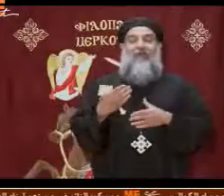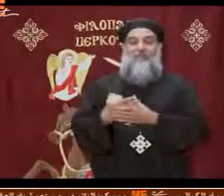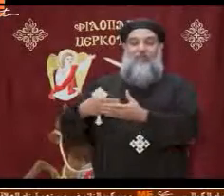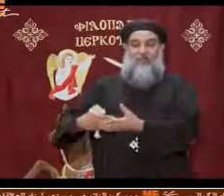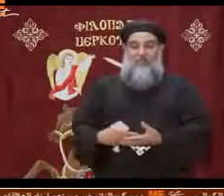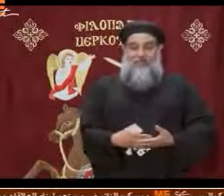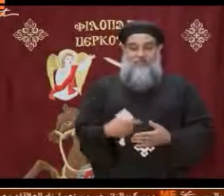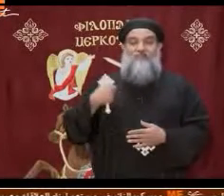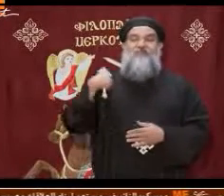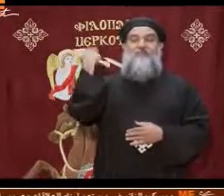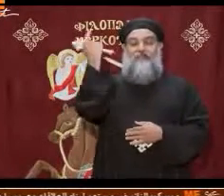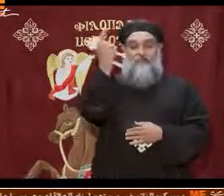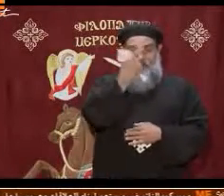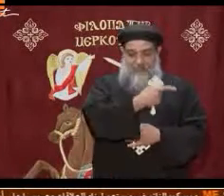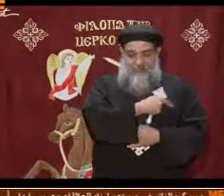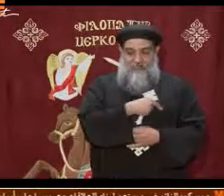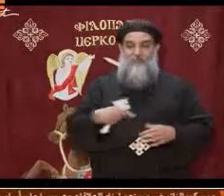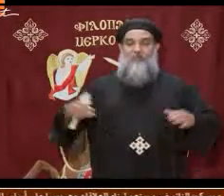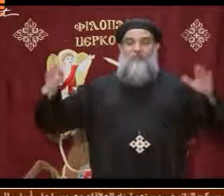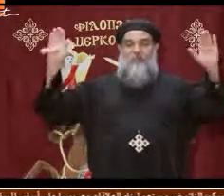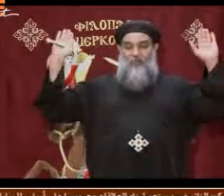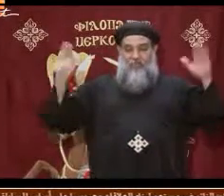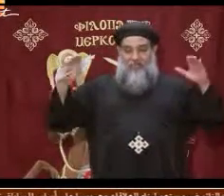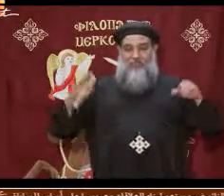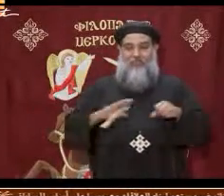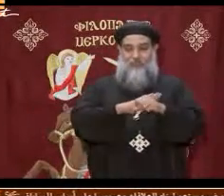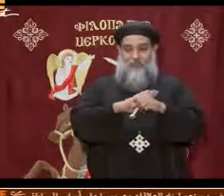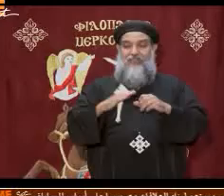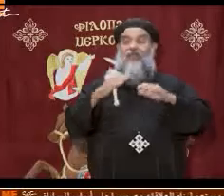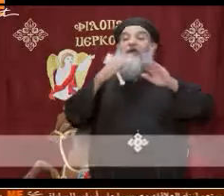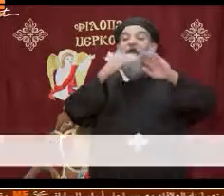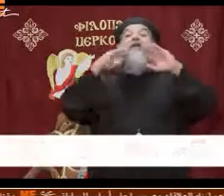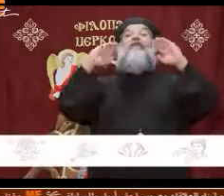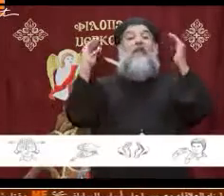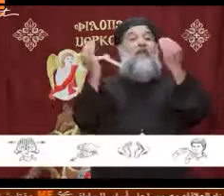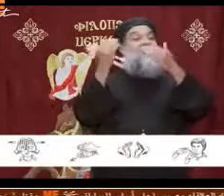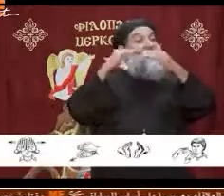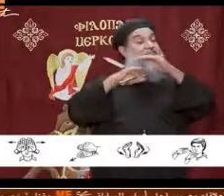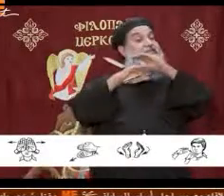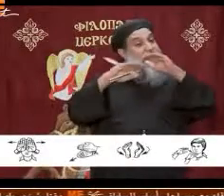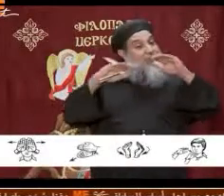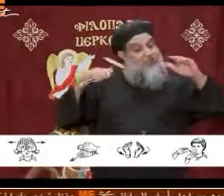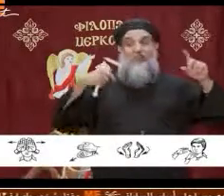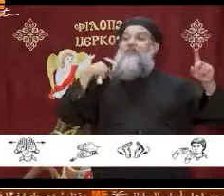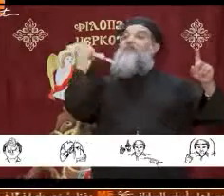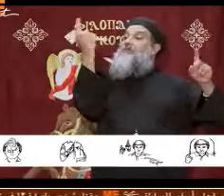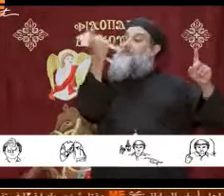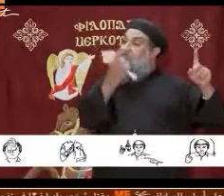علشان العذراء مريم والقديسين والملائكة والشهداء. أبانا الذي في السماوات، قدس